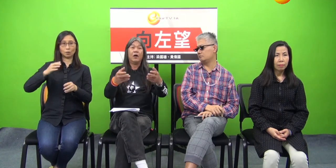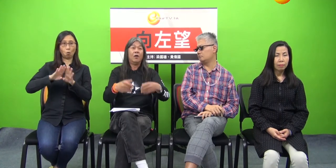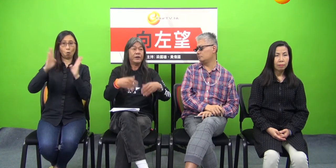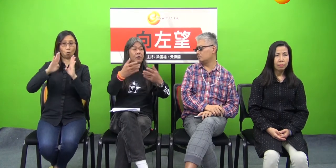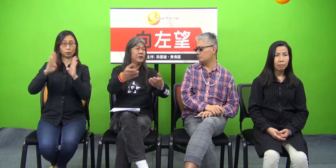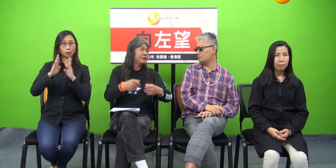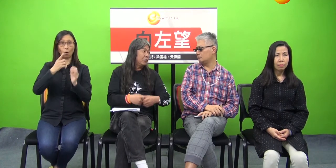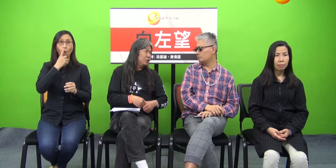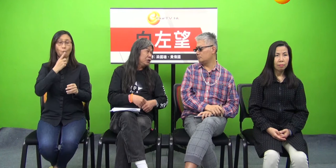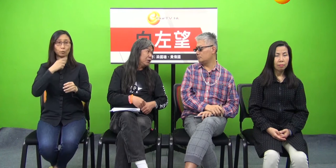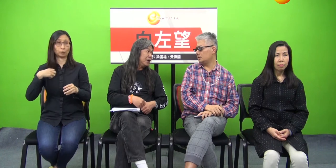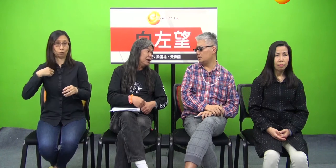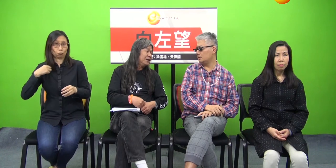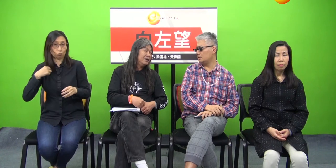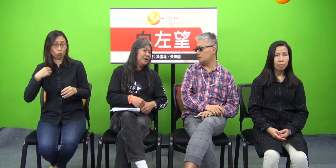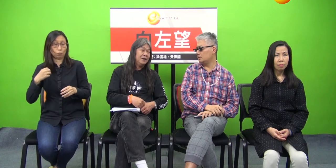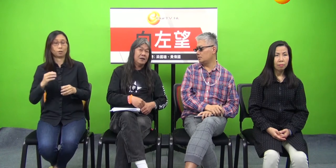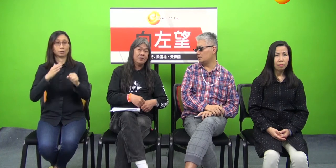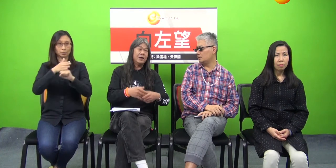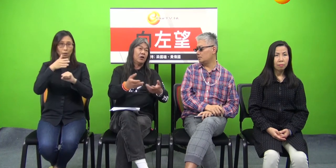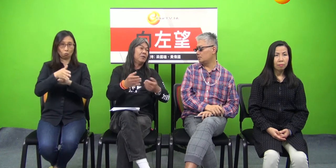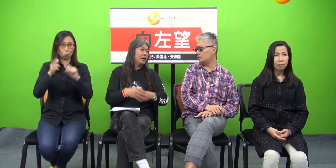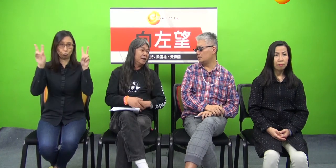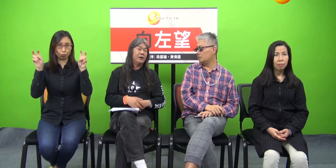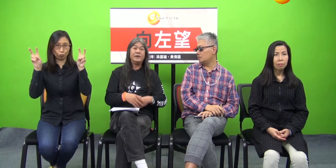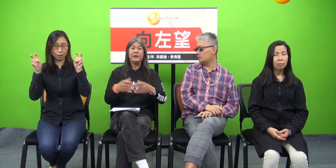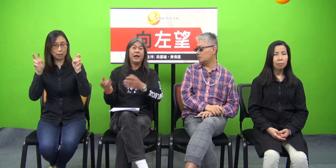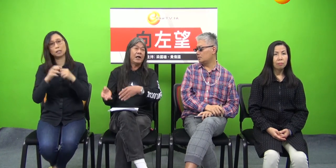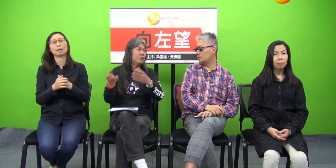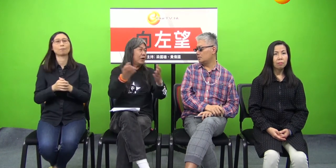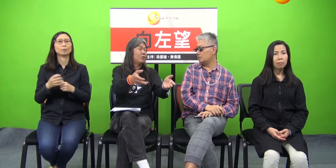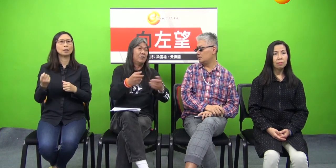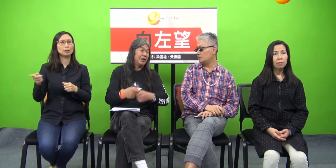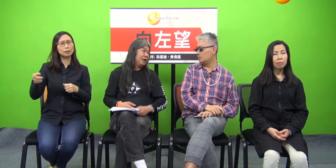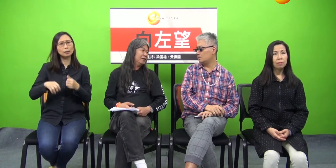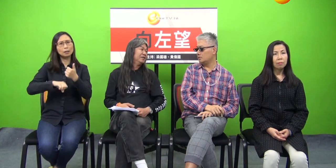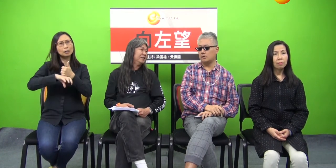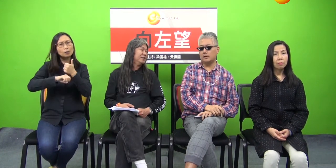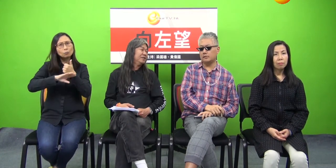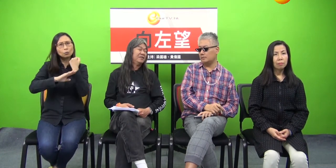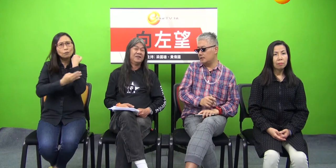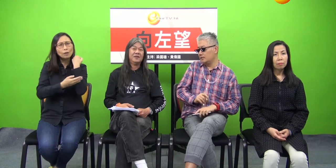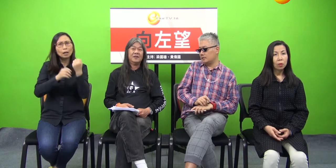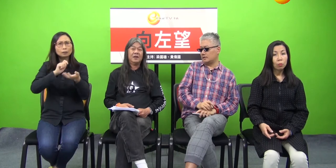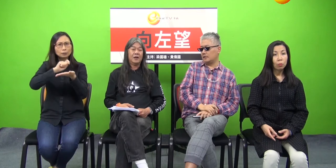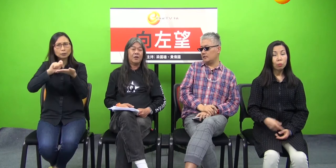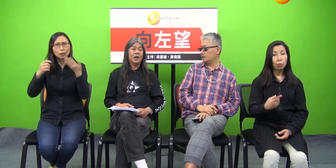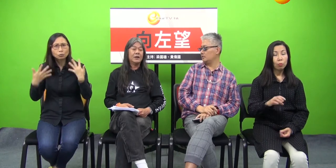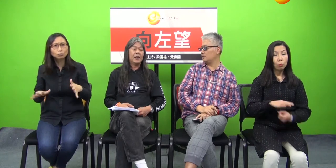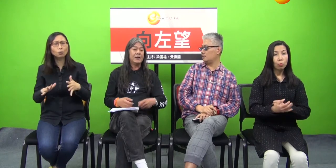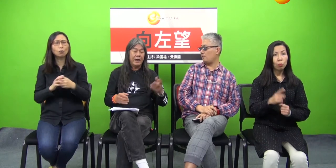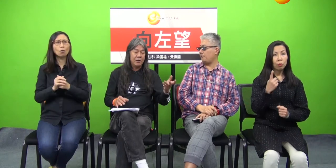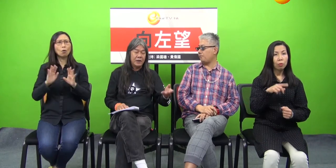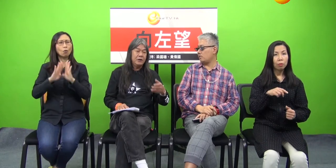是哥，红色中国真的是社会主义嘛。那你说的什么呢？你自己在基本法那里说不实行 一国一制嘛，其实 是的。那很